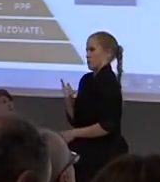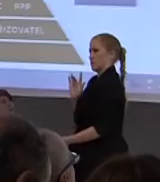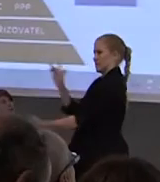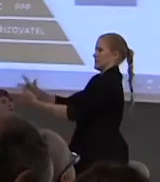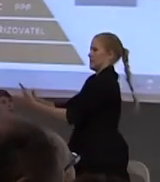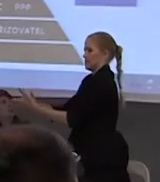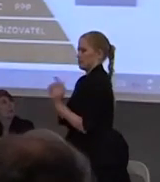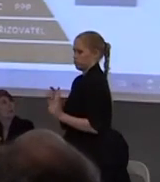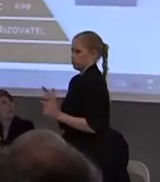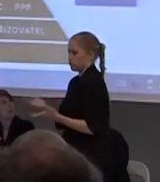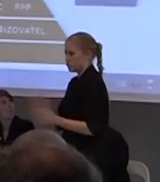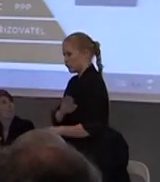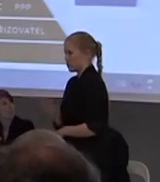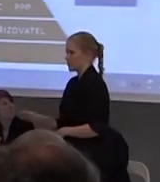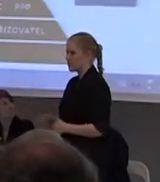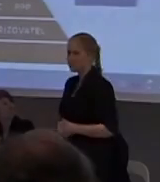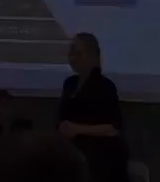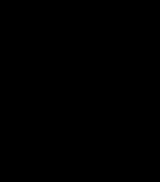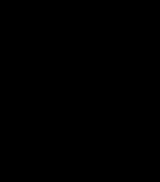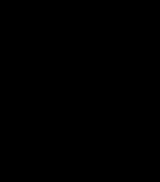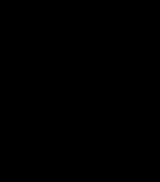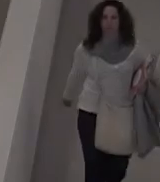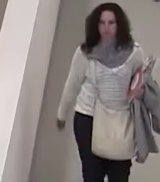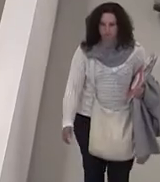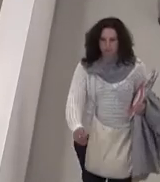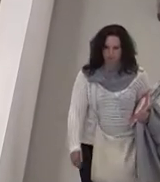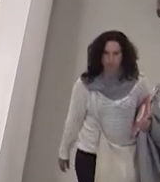chvíli chybí a je potřeba je sledovat dlouhodobě.